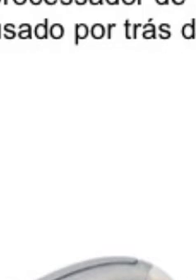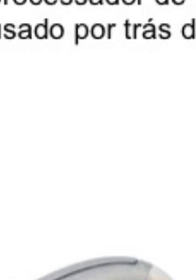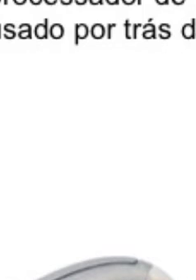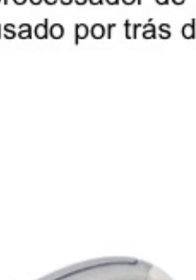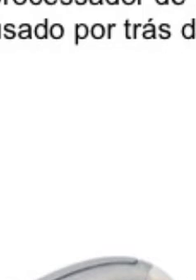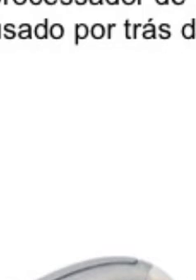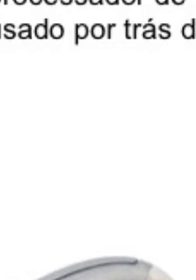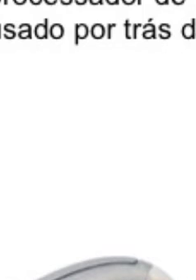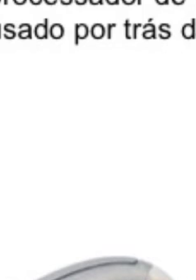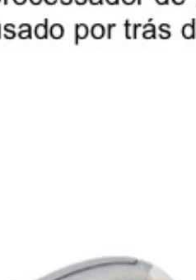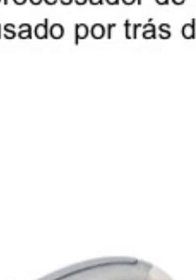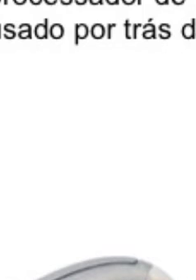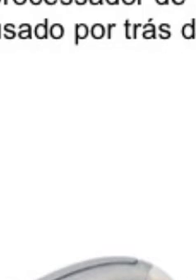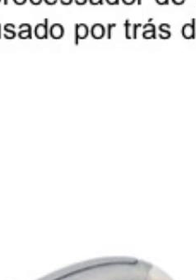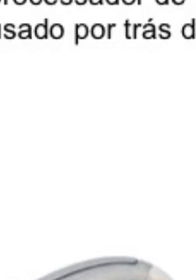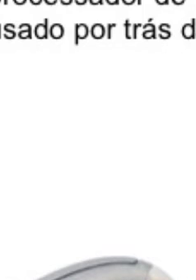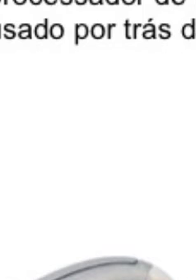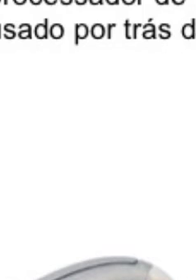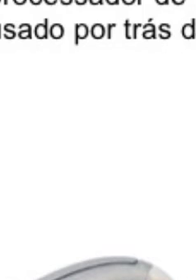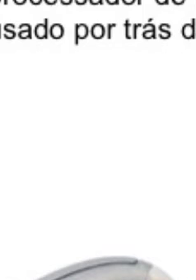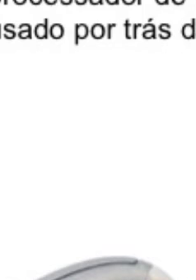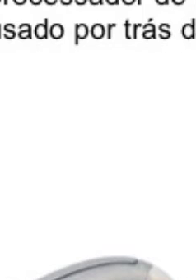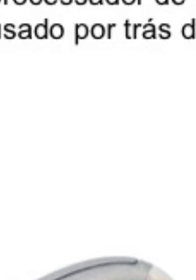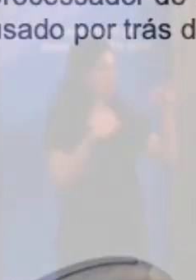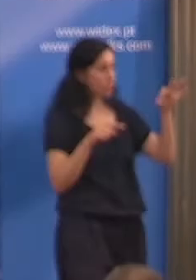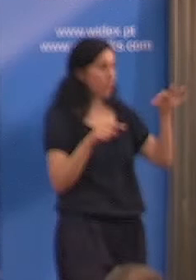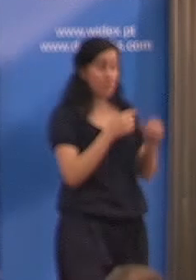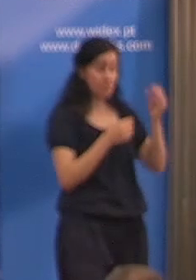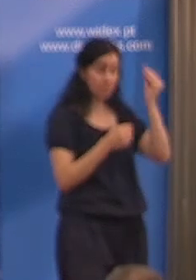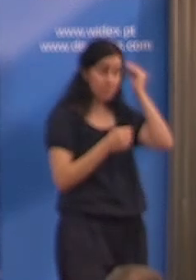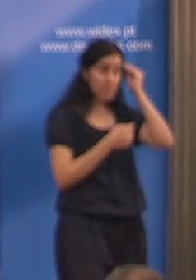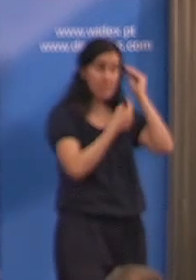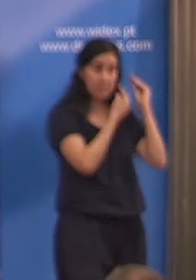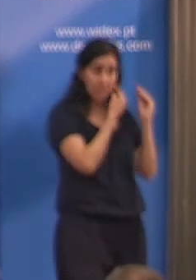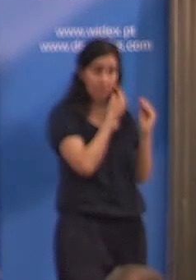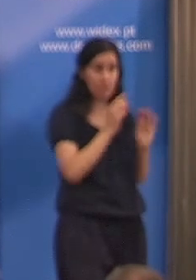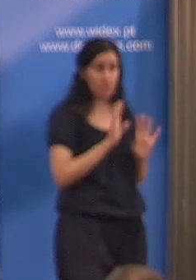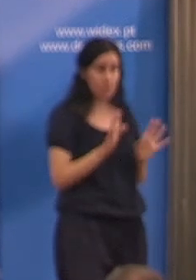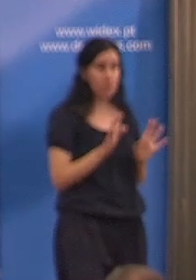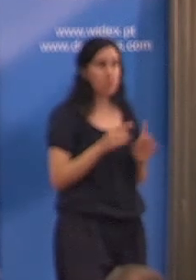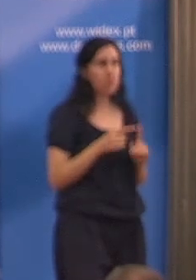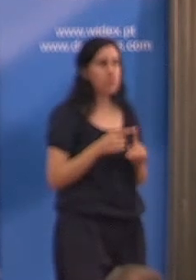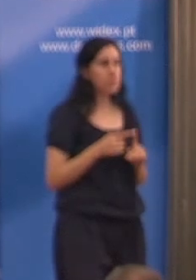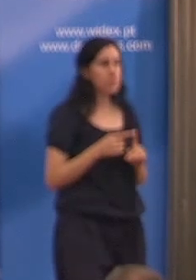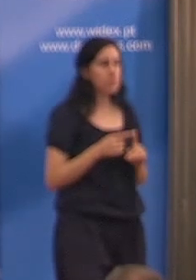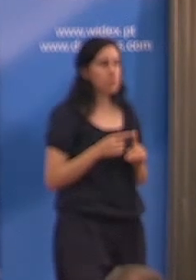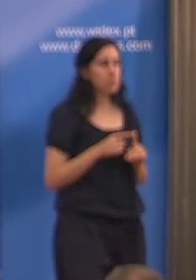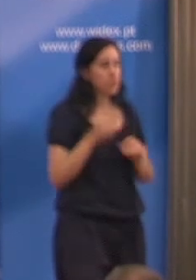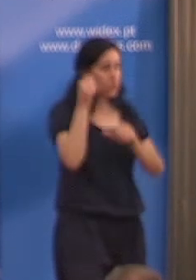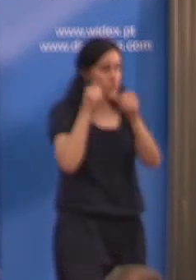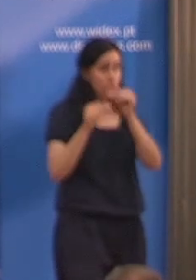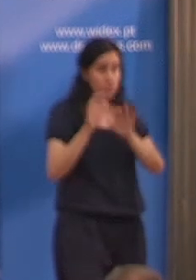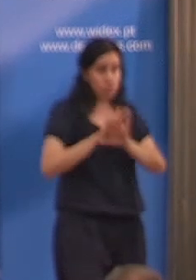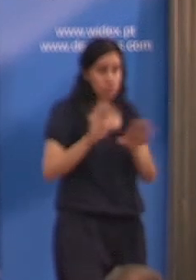eletromagnéticos. E, portanto, isto passa a ser o nosso ouvido. Quando nós temos a cirurgia